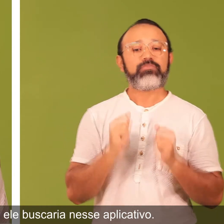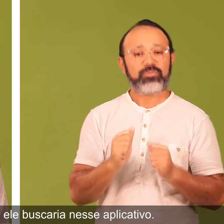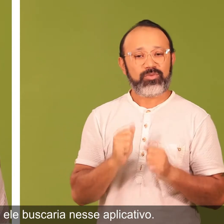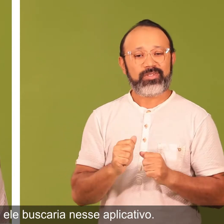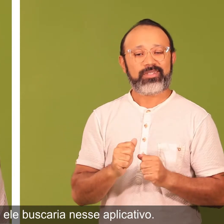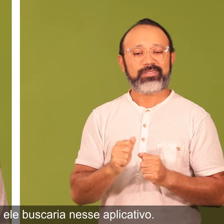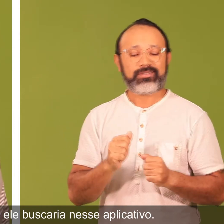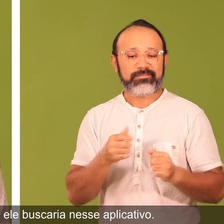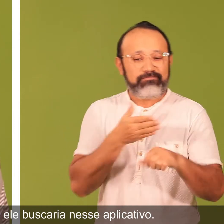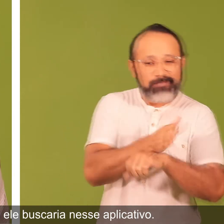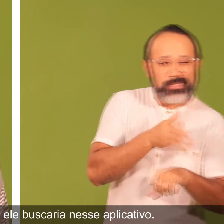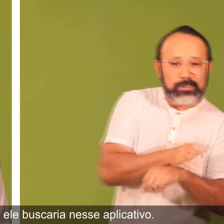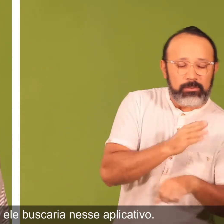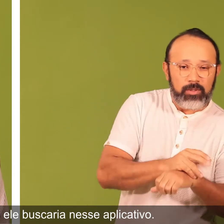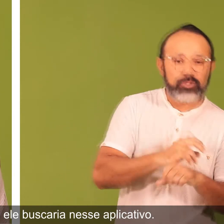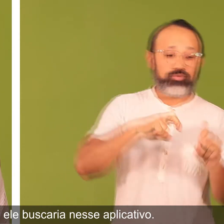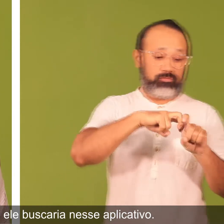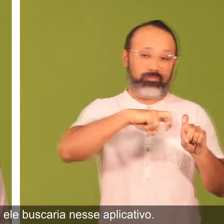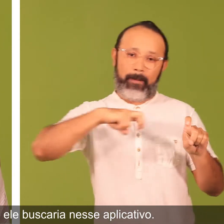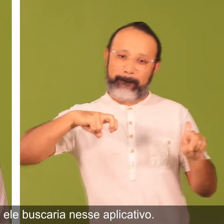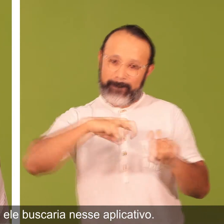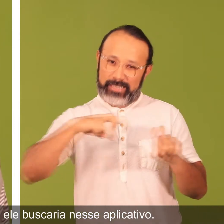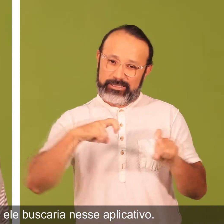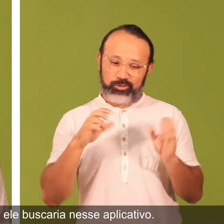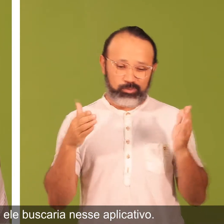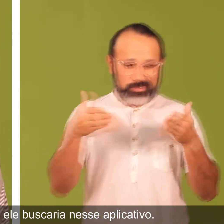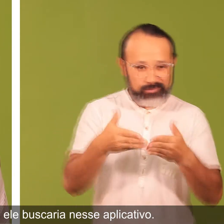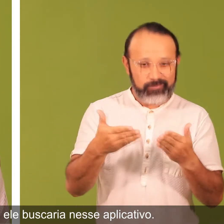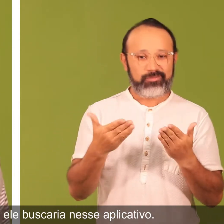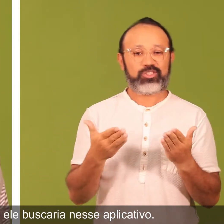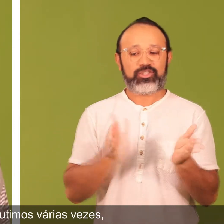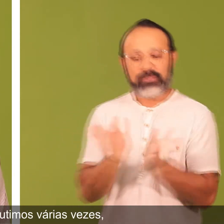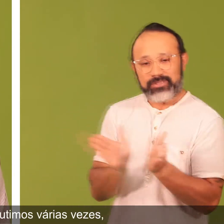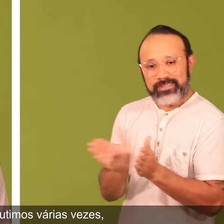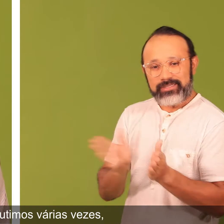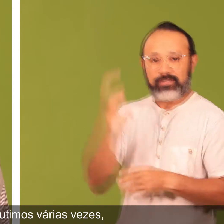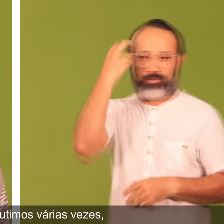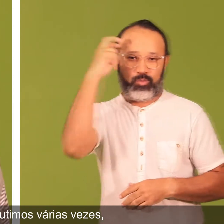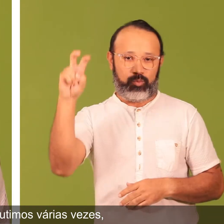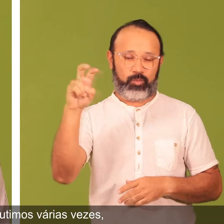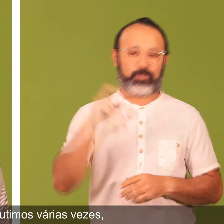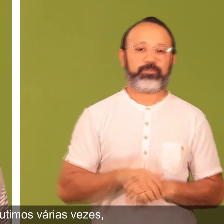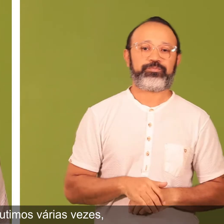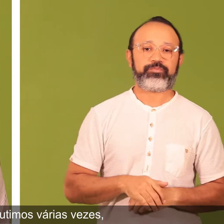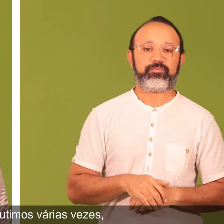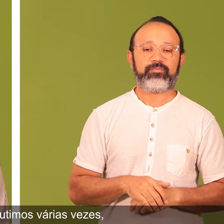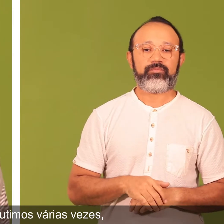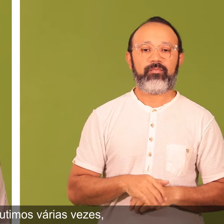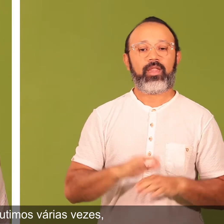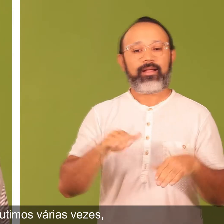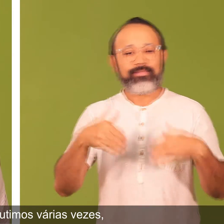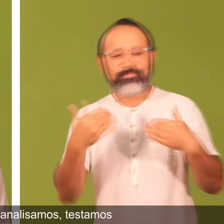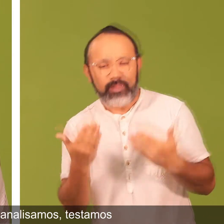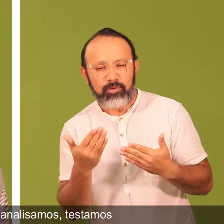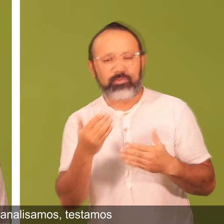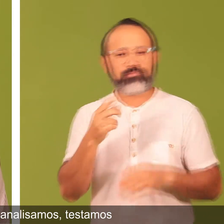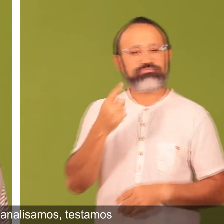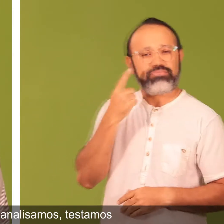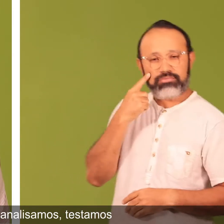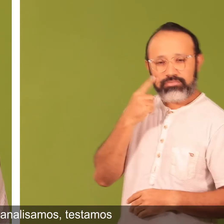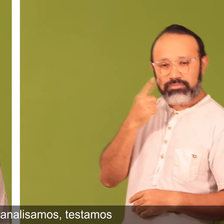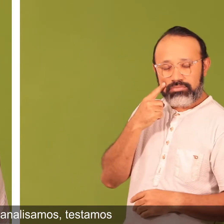Que tipo de informação ele buscaria nesse aplicativo E aí nós nós temos várias vezes